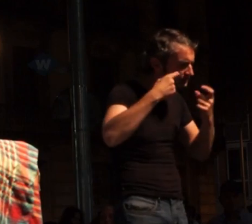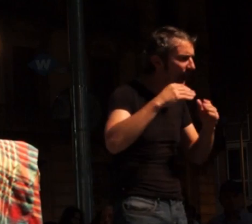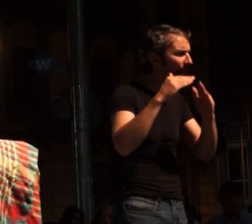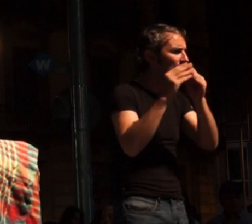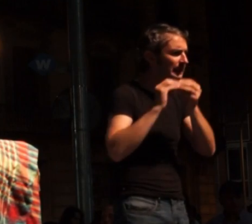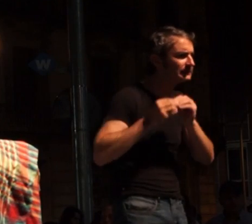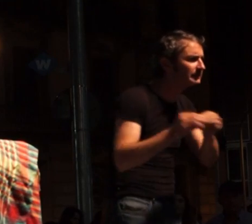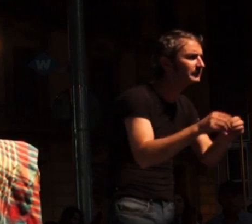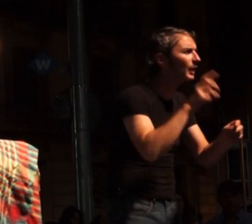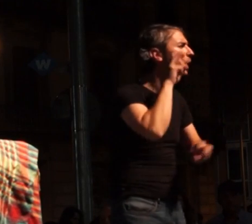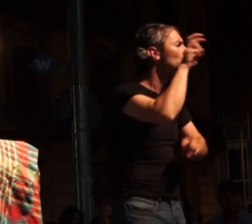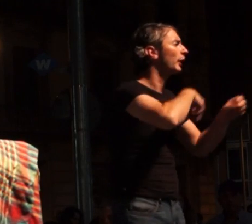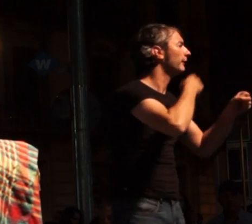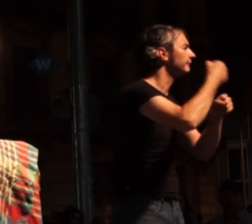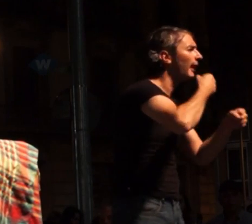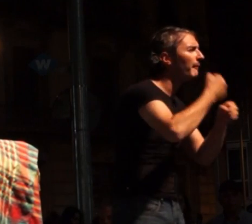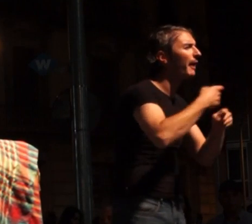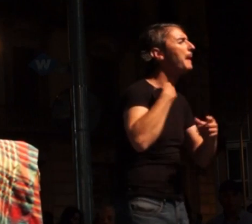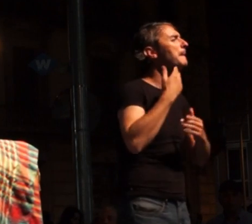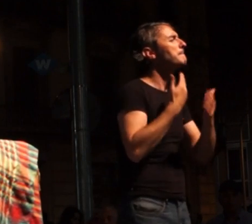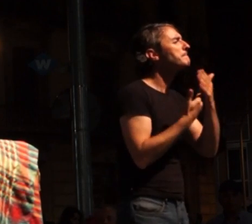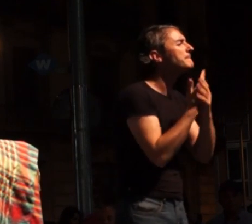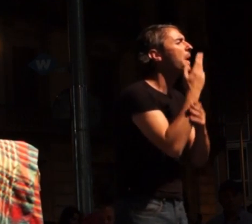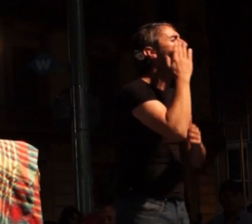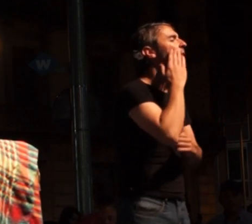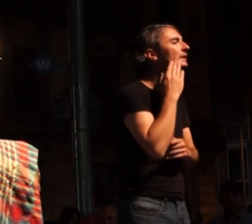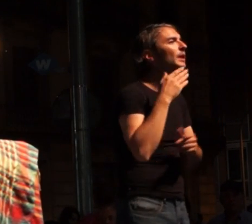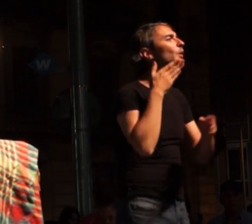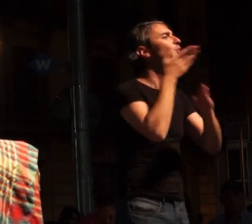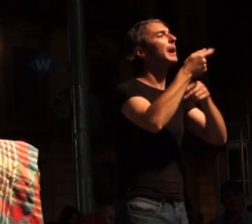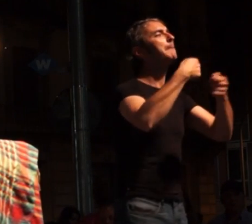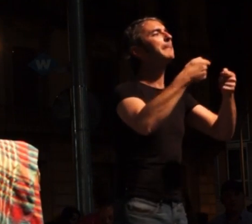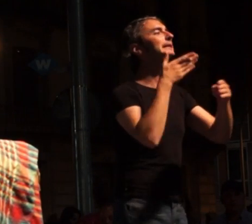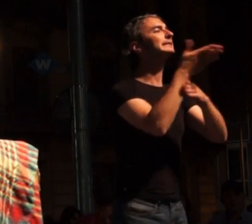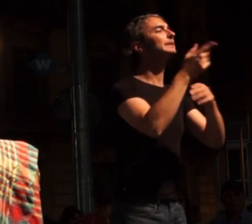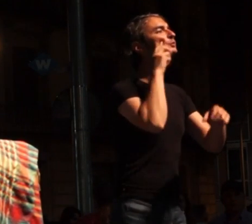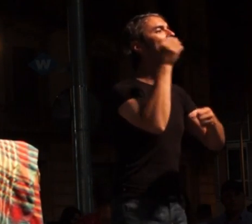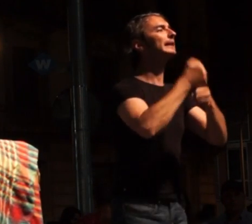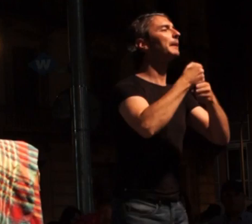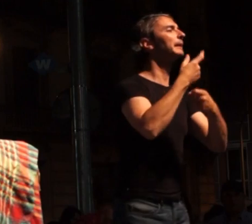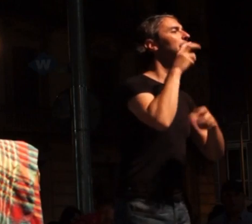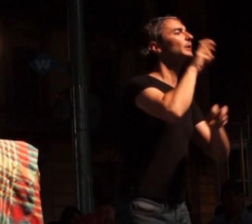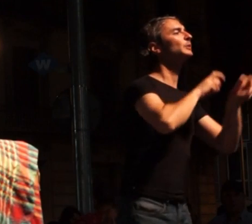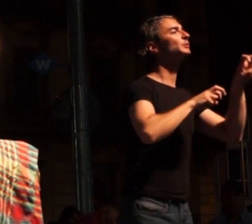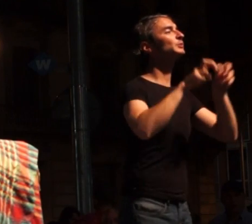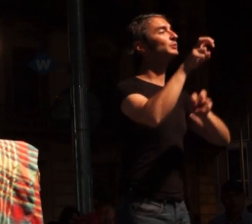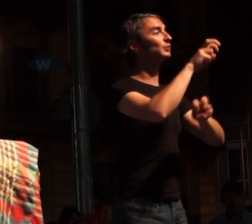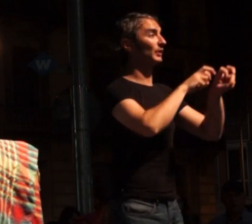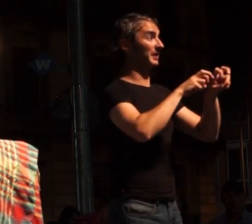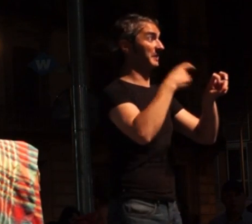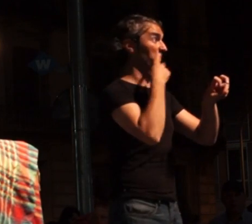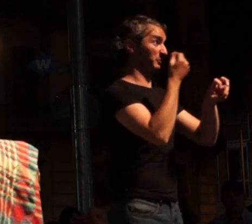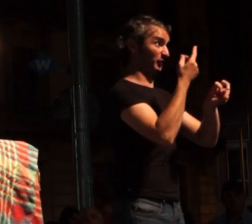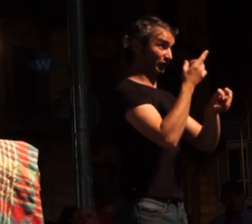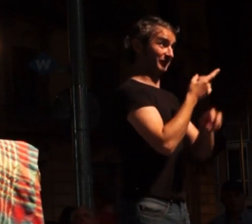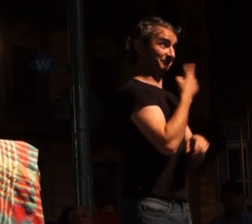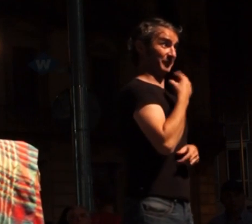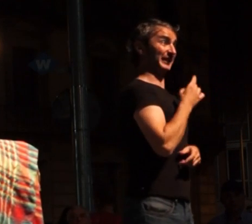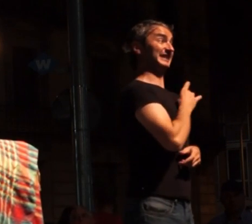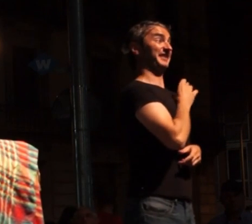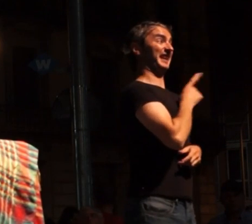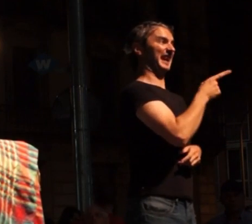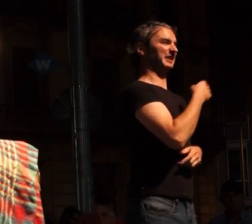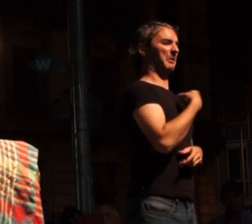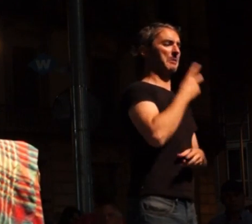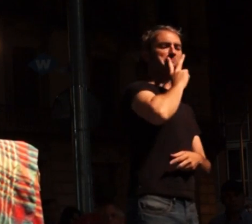que buscaven treball tots els matins a la plaça i passava que els que estaven al sindicat els escopien